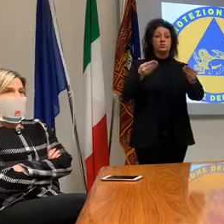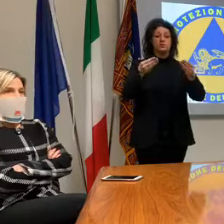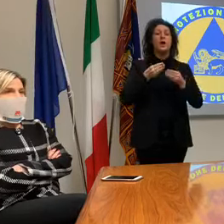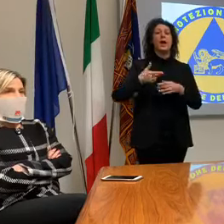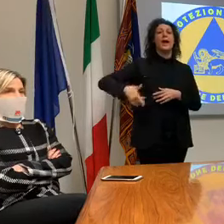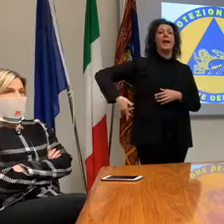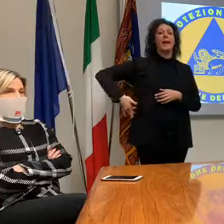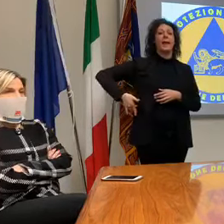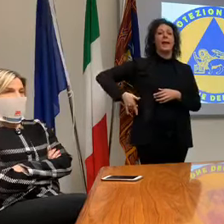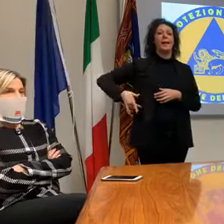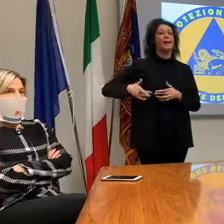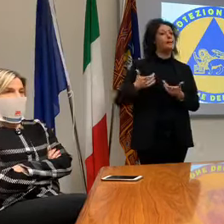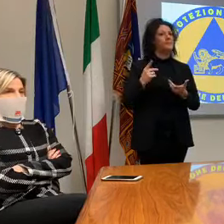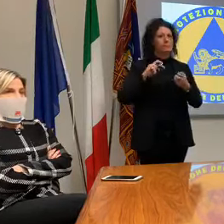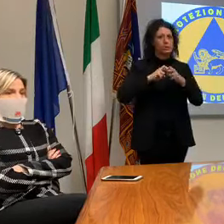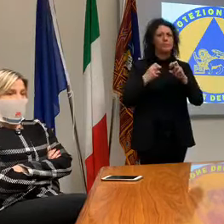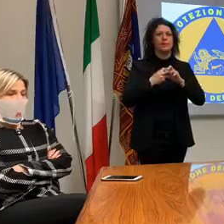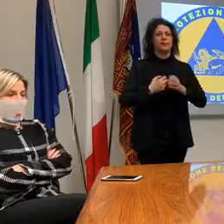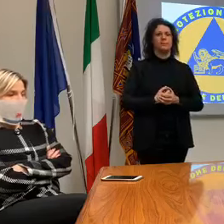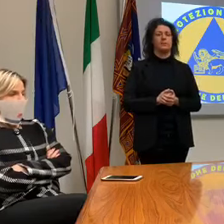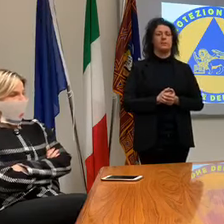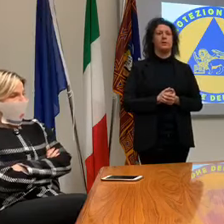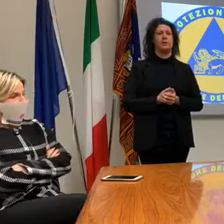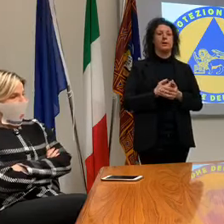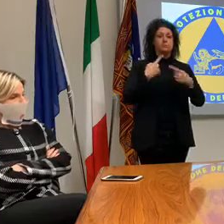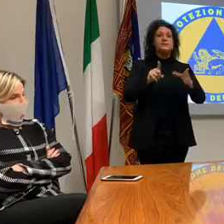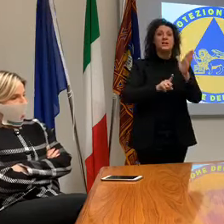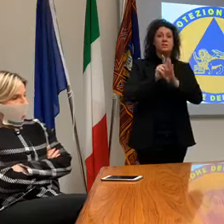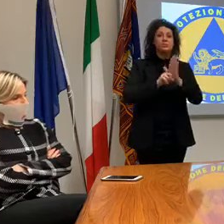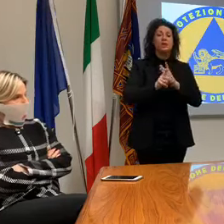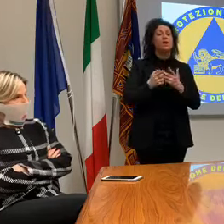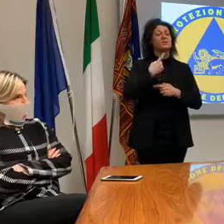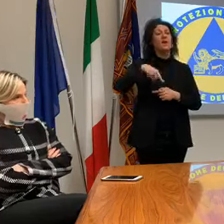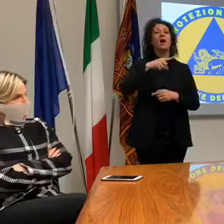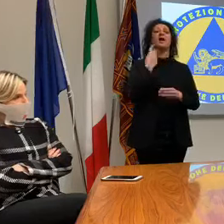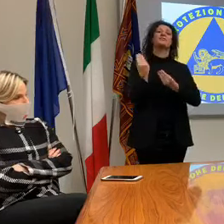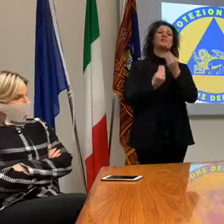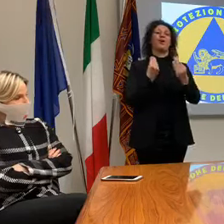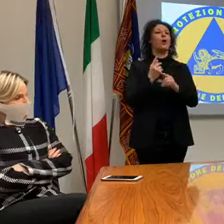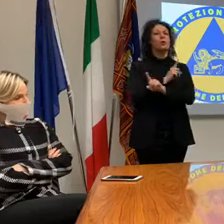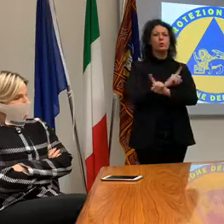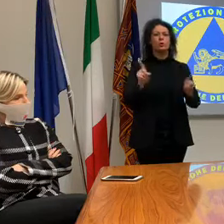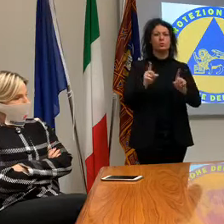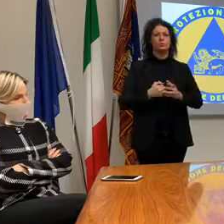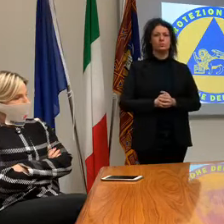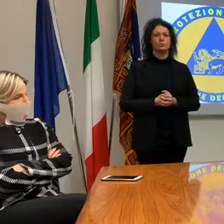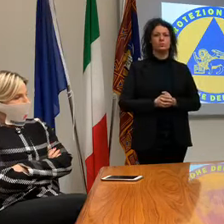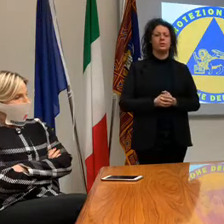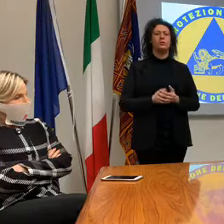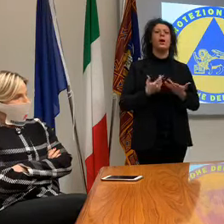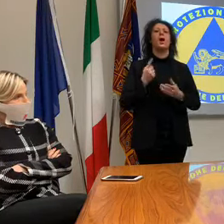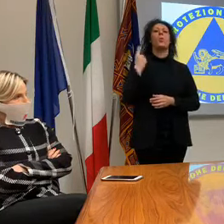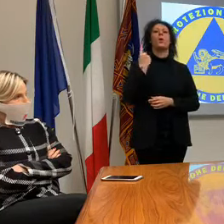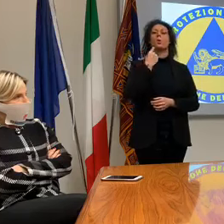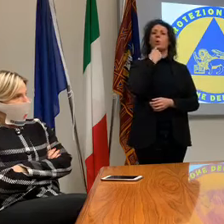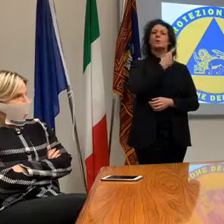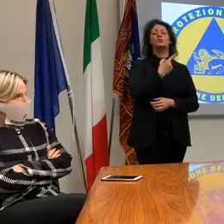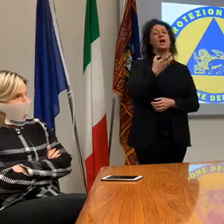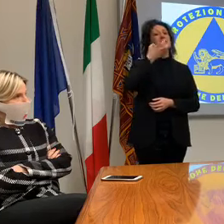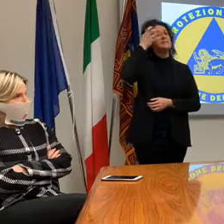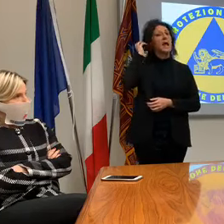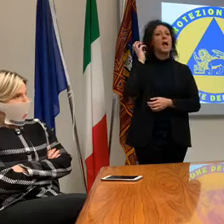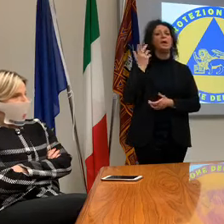perché poi questi sono gli esiti. Quindi c'è poco da scherzare. Qualcuno dice, ma Zaia dovrebbe dire anche cose positive. Le cose positive ve le